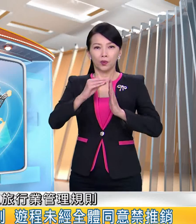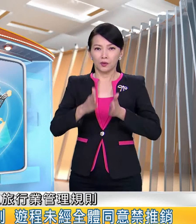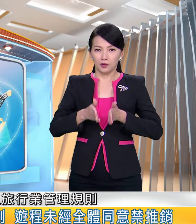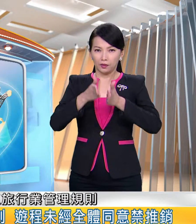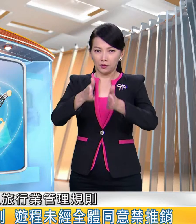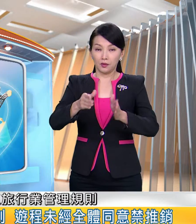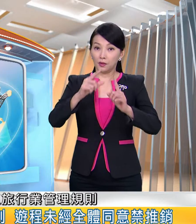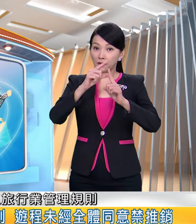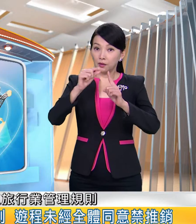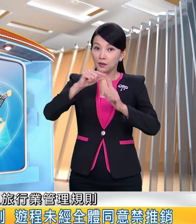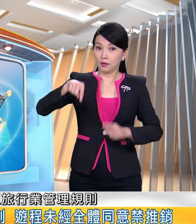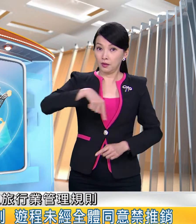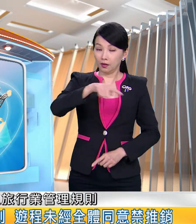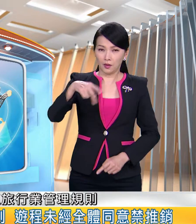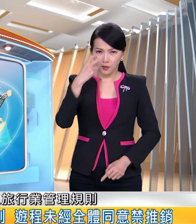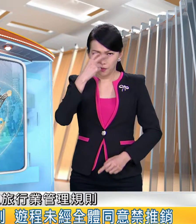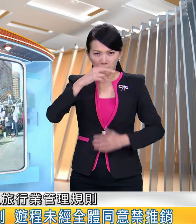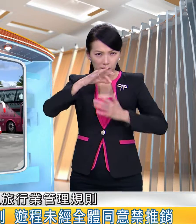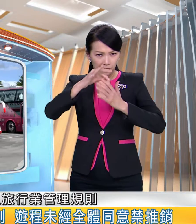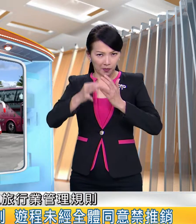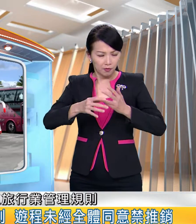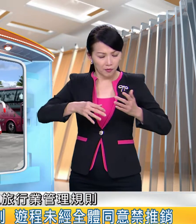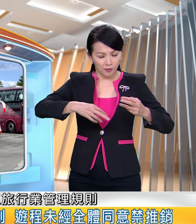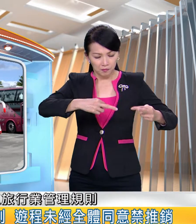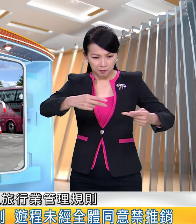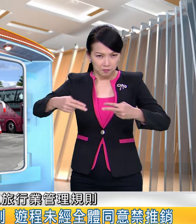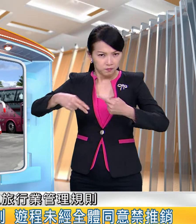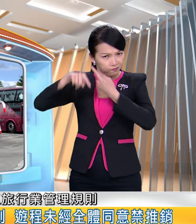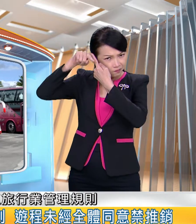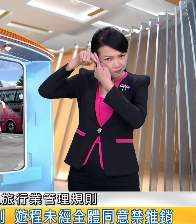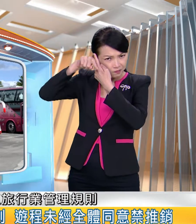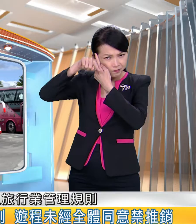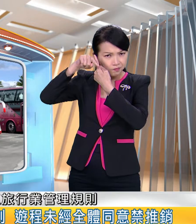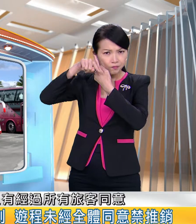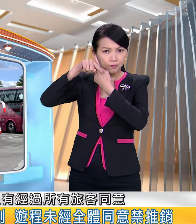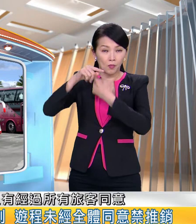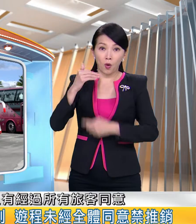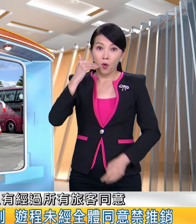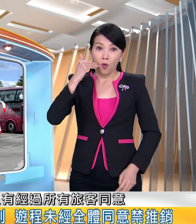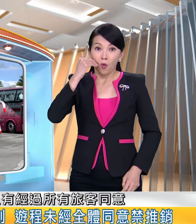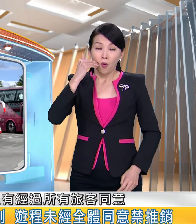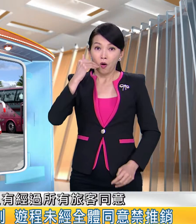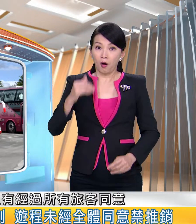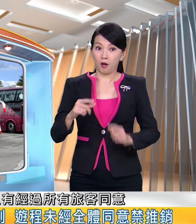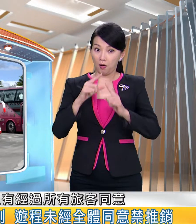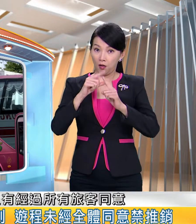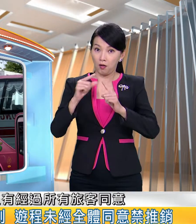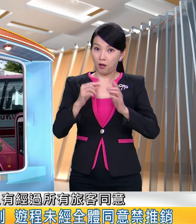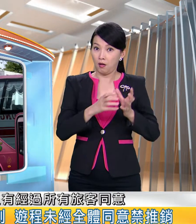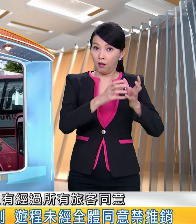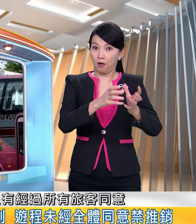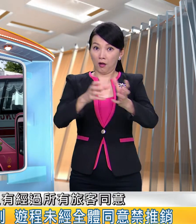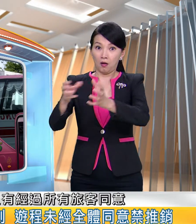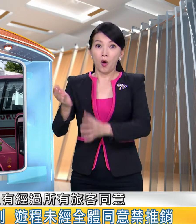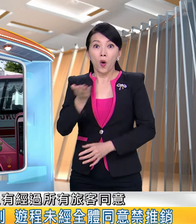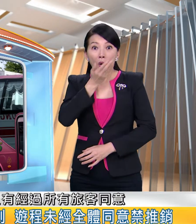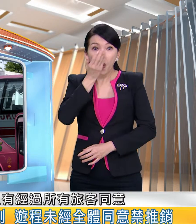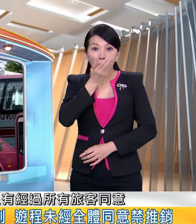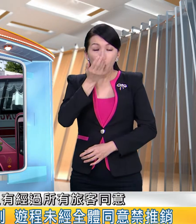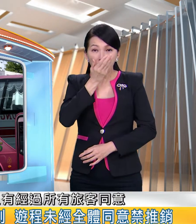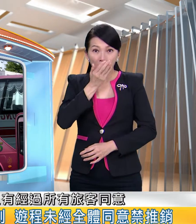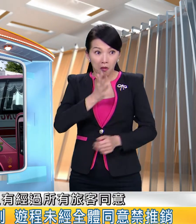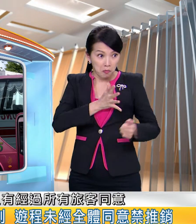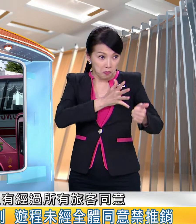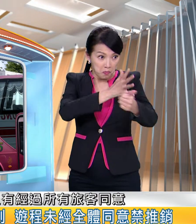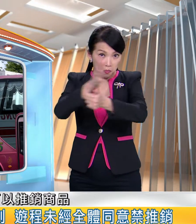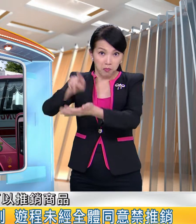观光局严拟修正旅行业管理规则，旅行业者如果没有经过所有旅客的